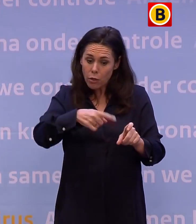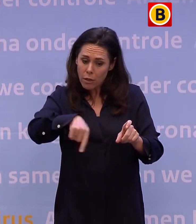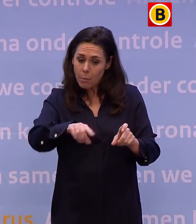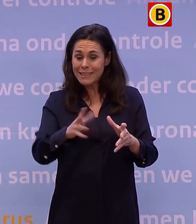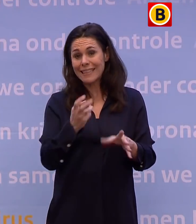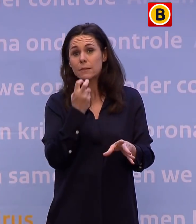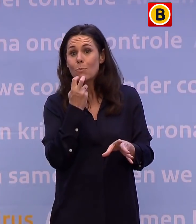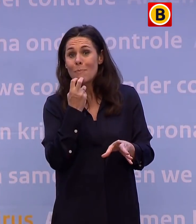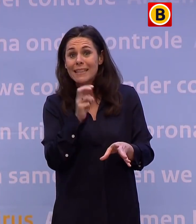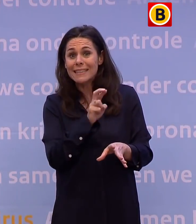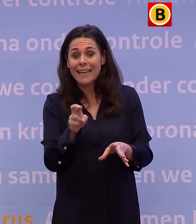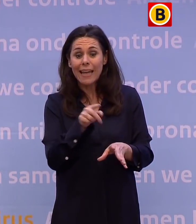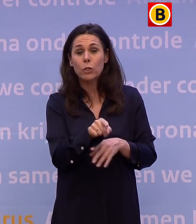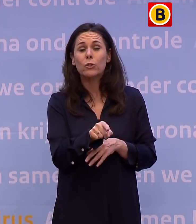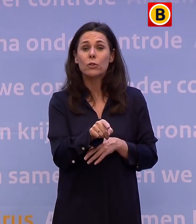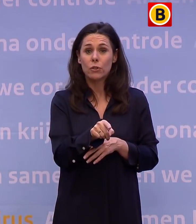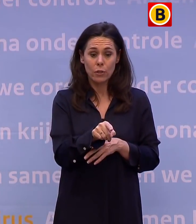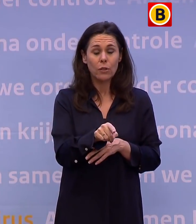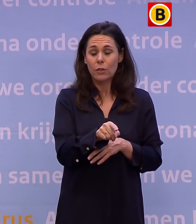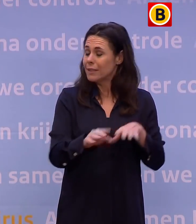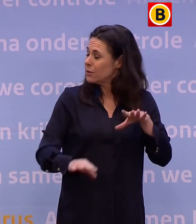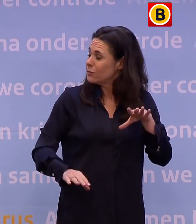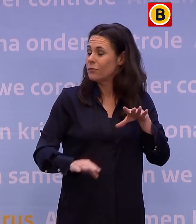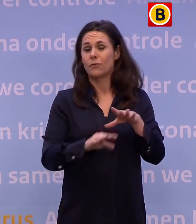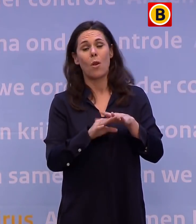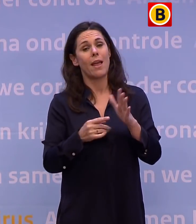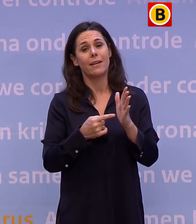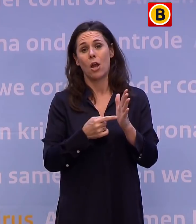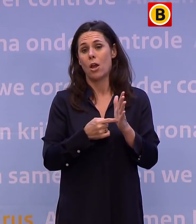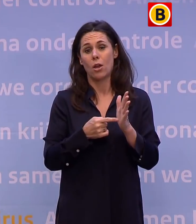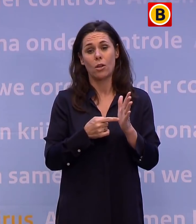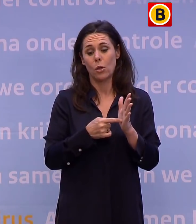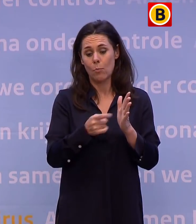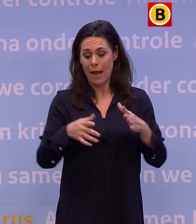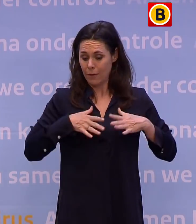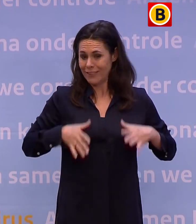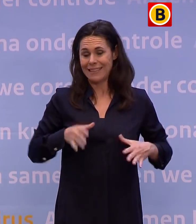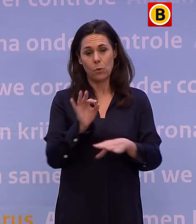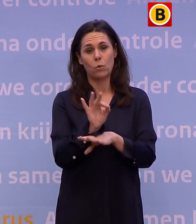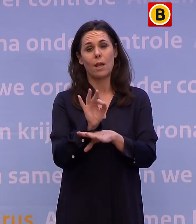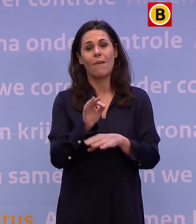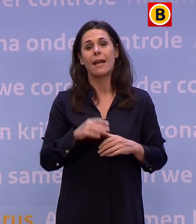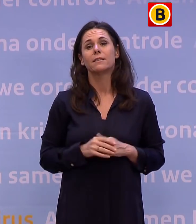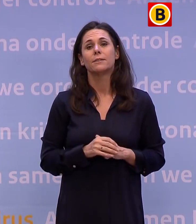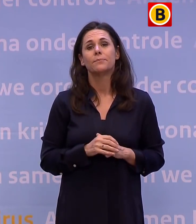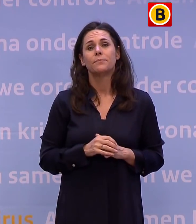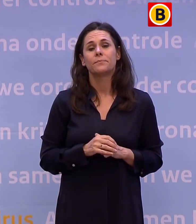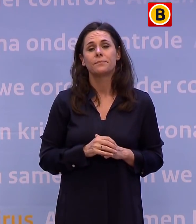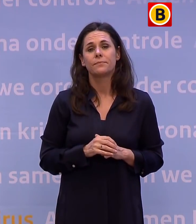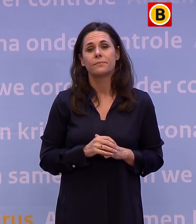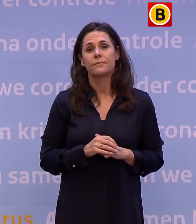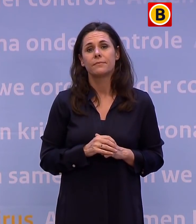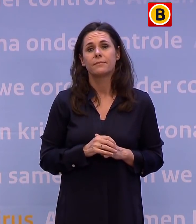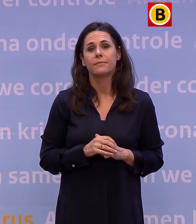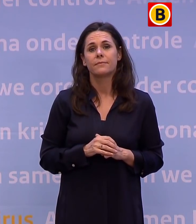medische redenen niet of niet meteen volledig gebruik maken van fysiek onderwijs. En uiteraard